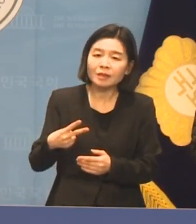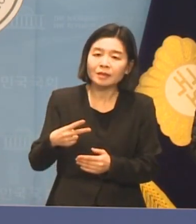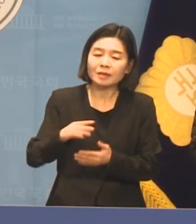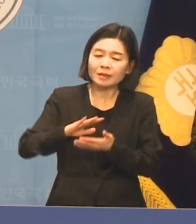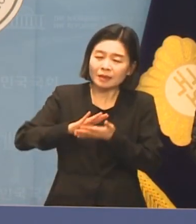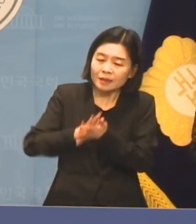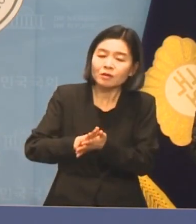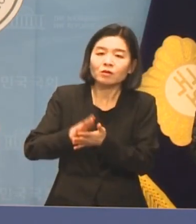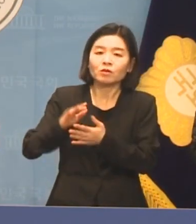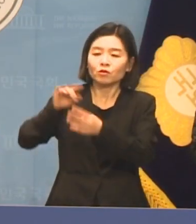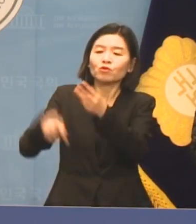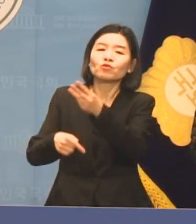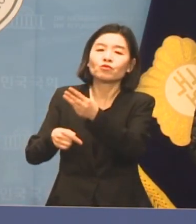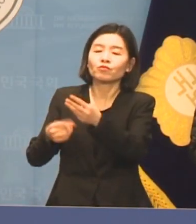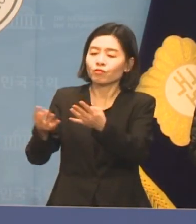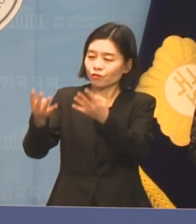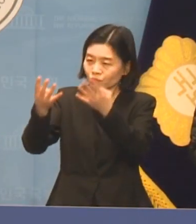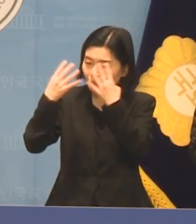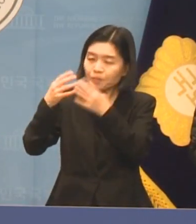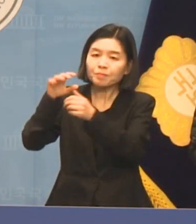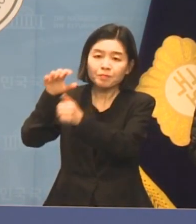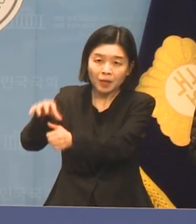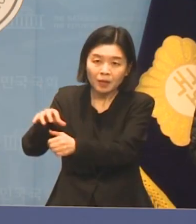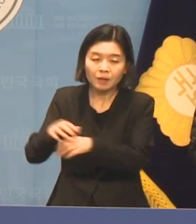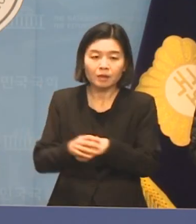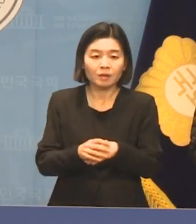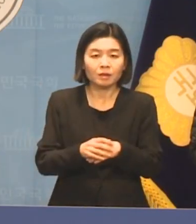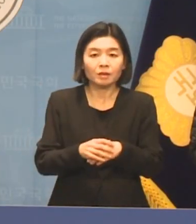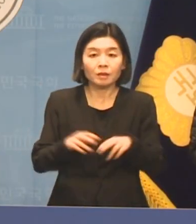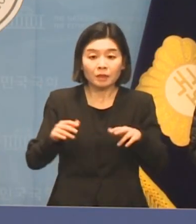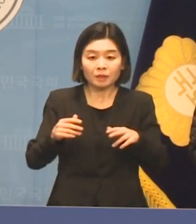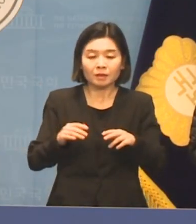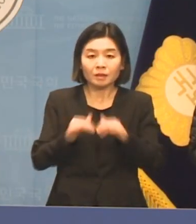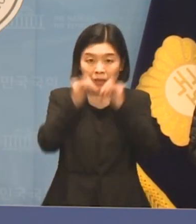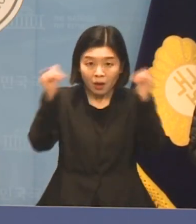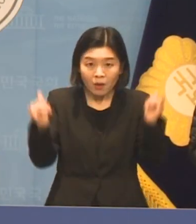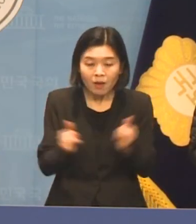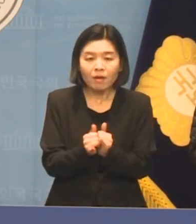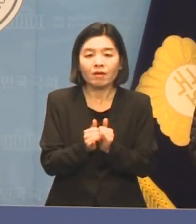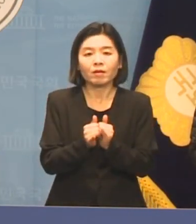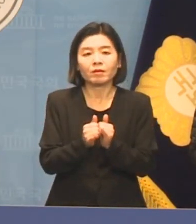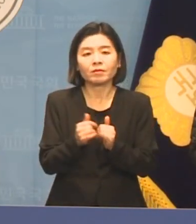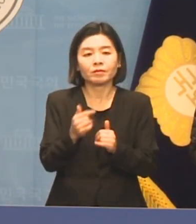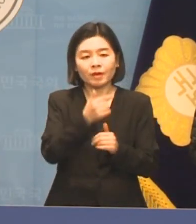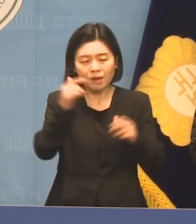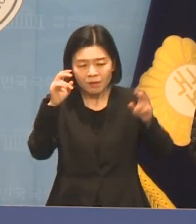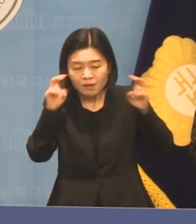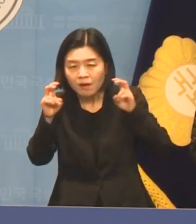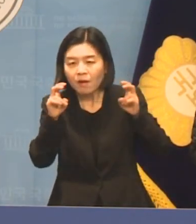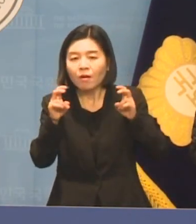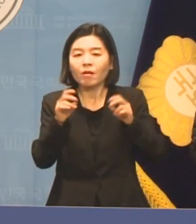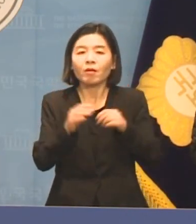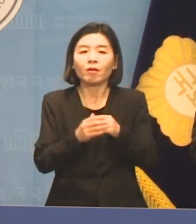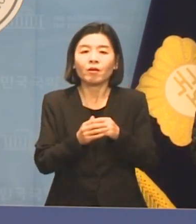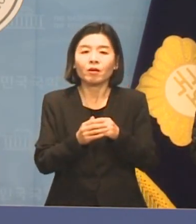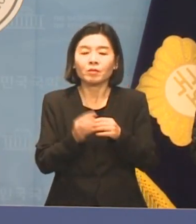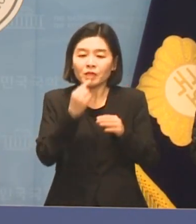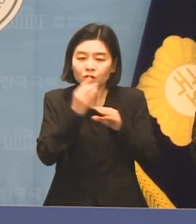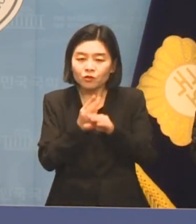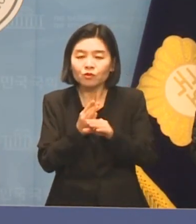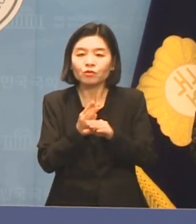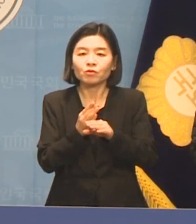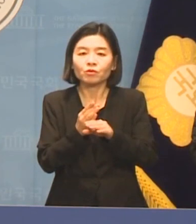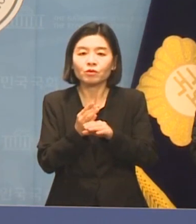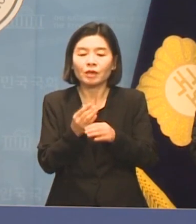윤석열이 구속되고 지금 누구나 사회 대개혁을 부르짖고 민주주의 회복을 목청 높여